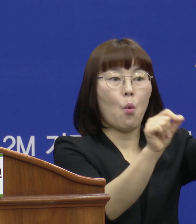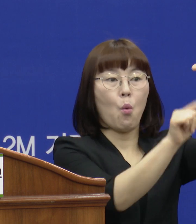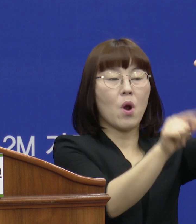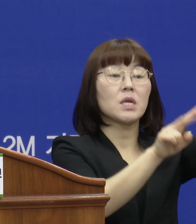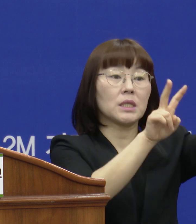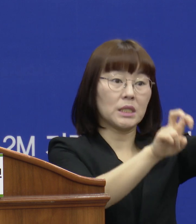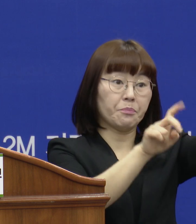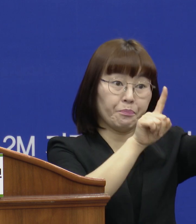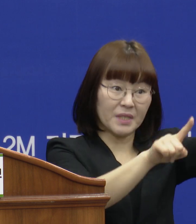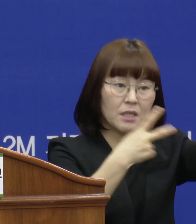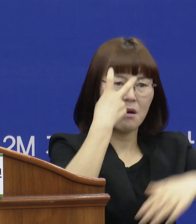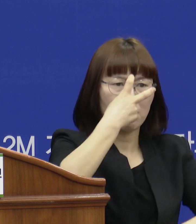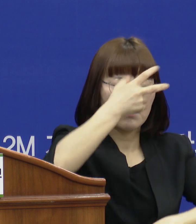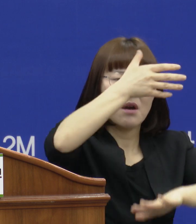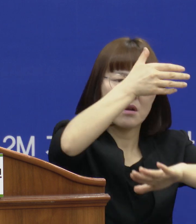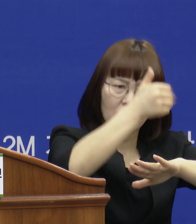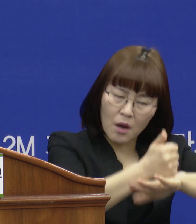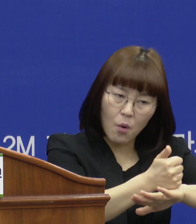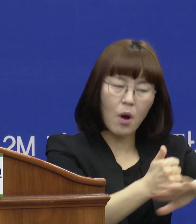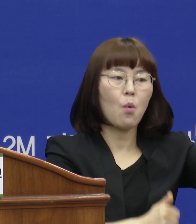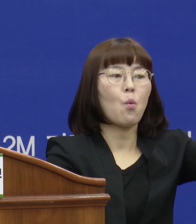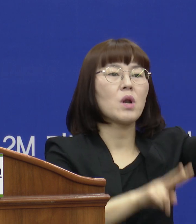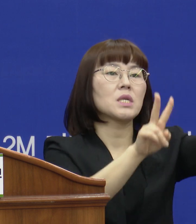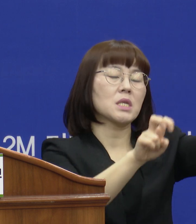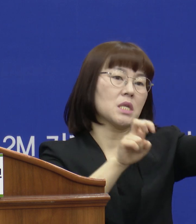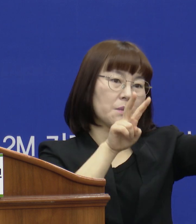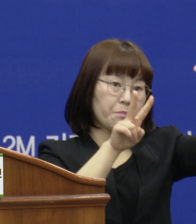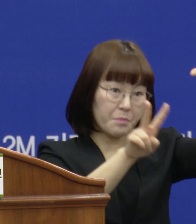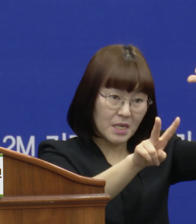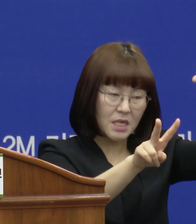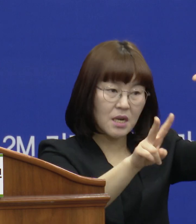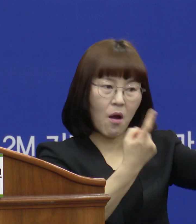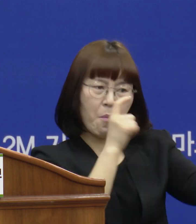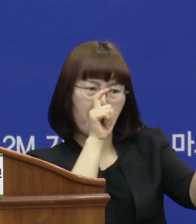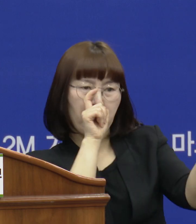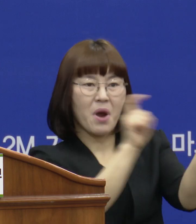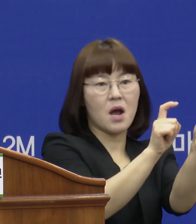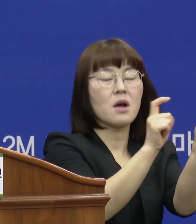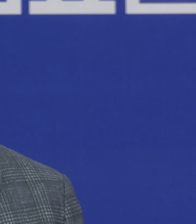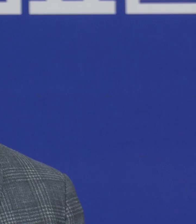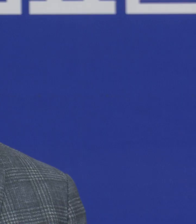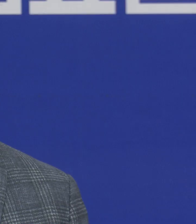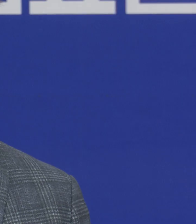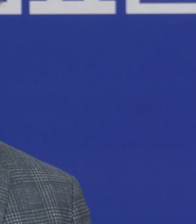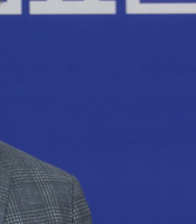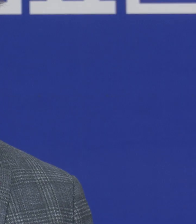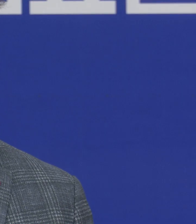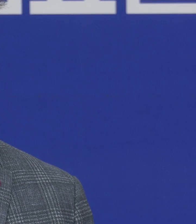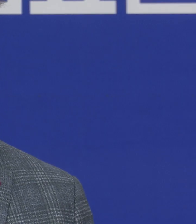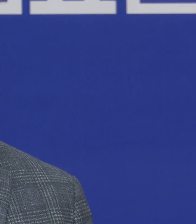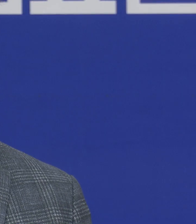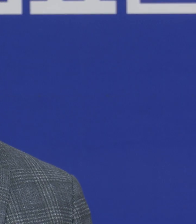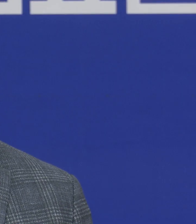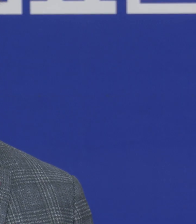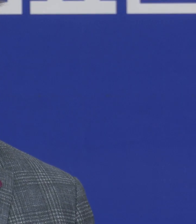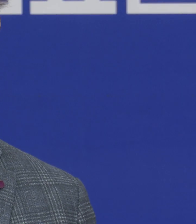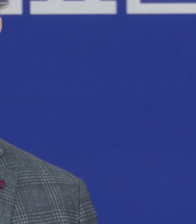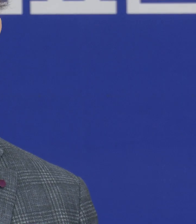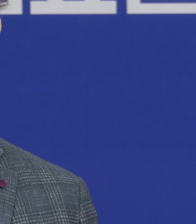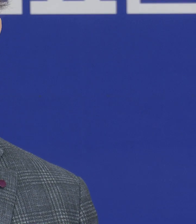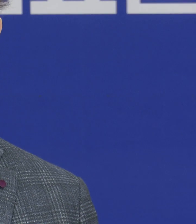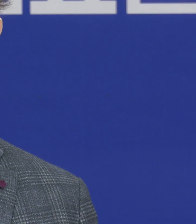27일 검사를 시행한 결과 22일에 최종 확진 판정을 받게 되었습니다. 가족과 지인 등을